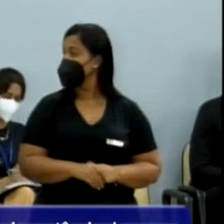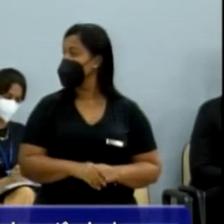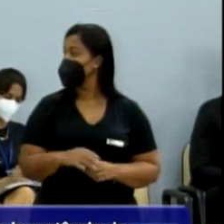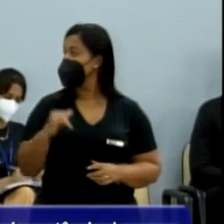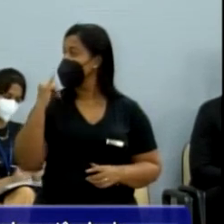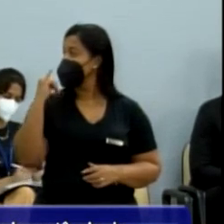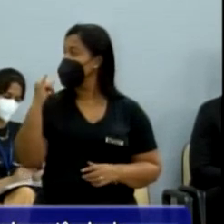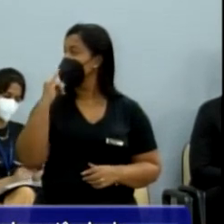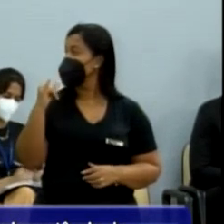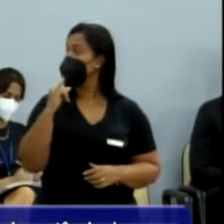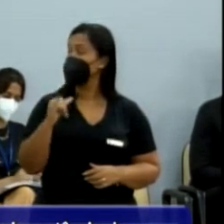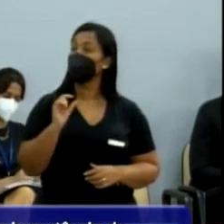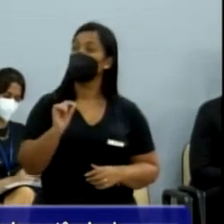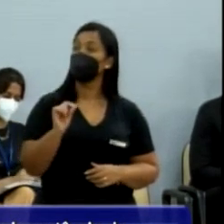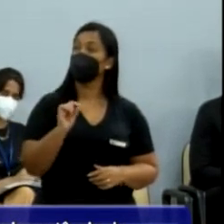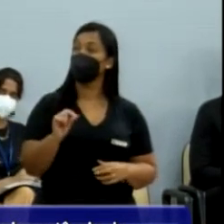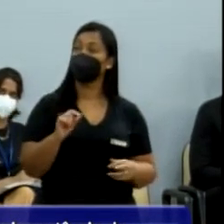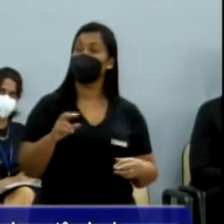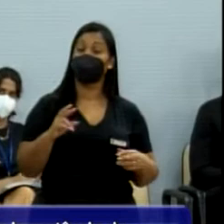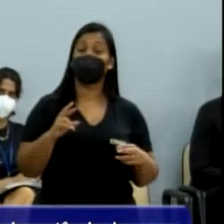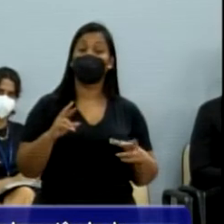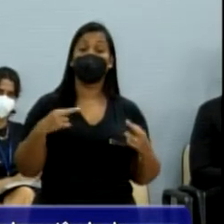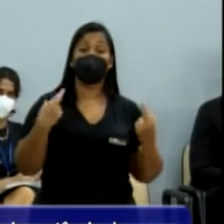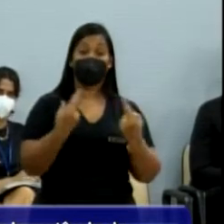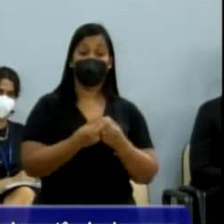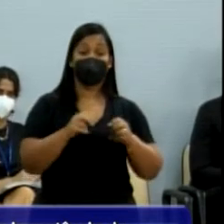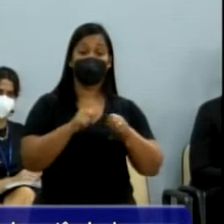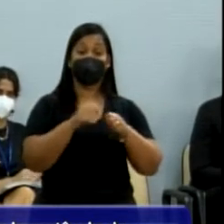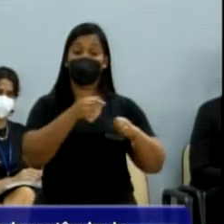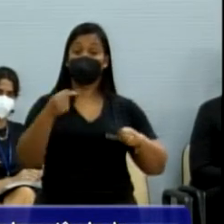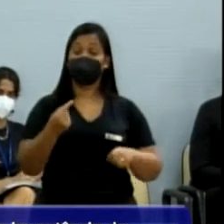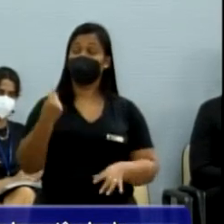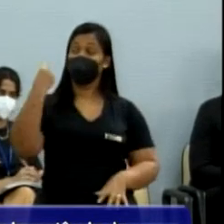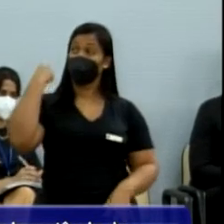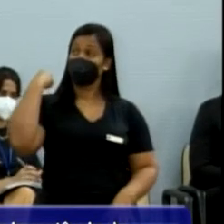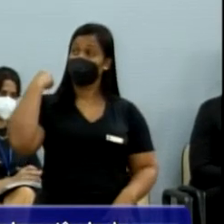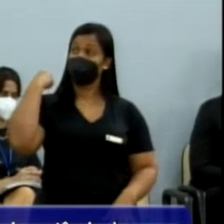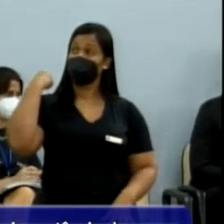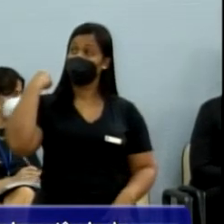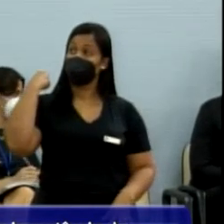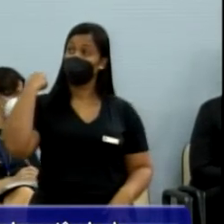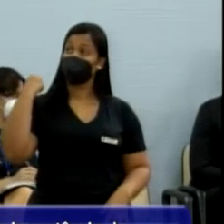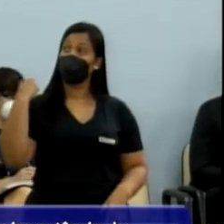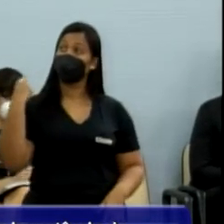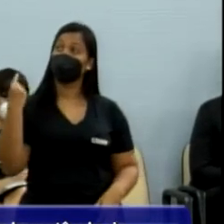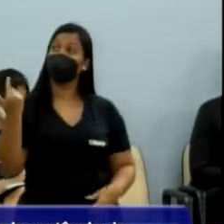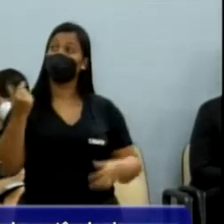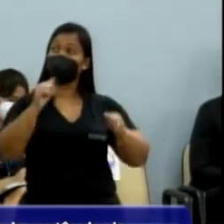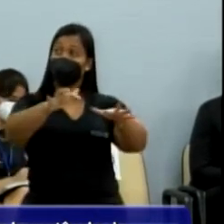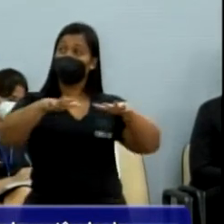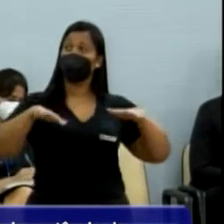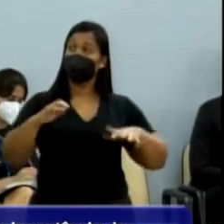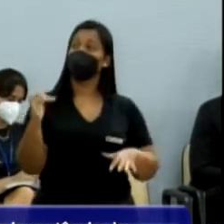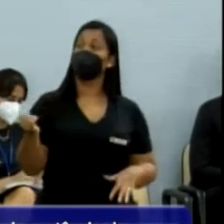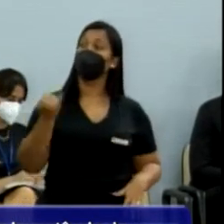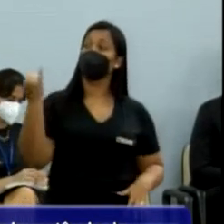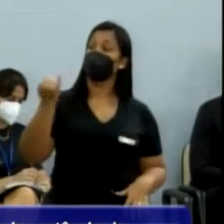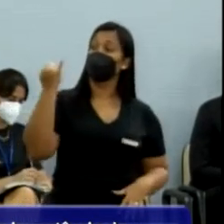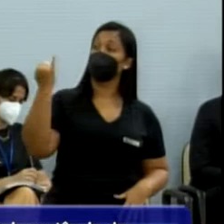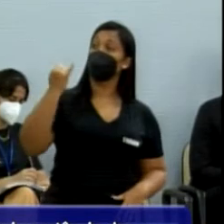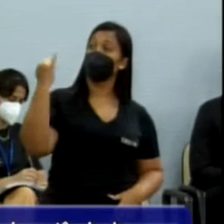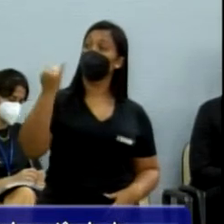ressaltando, né, a audiência que fizemos semana passada em relação à mobilidade. É uma audiência importante